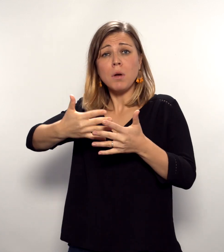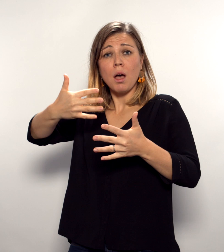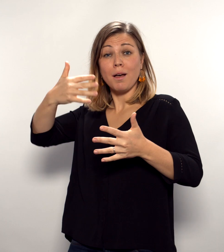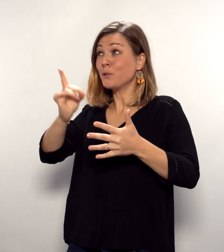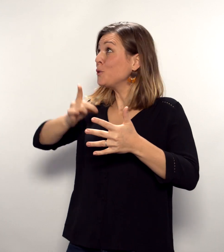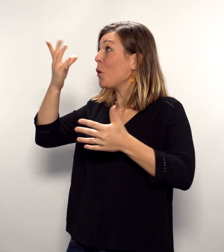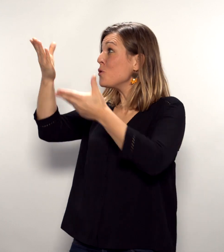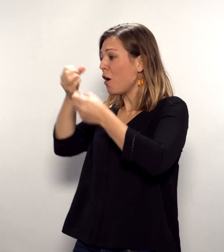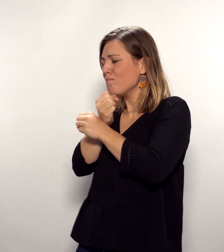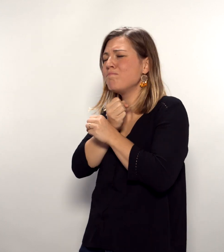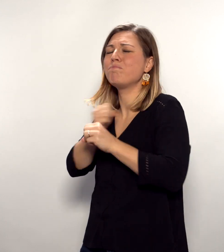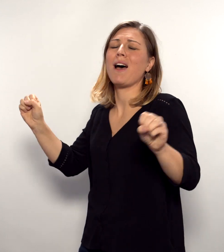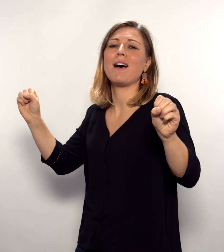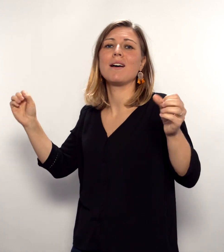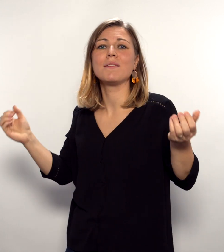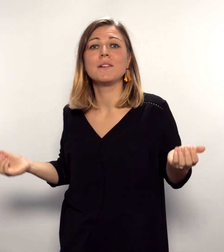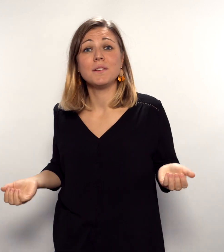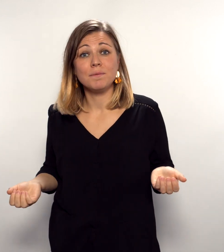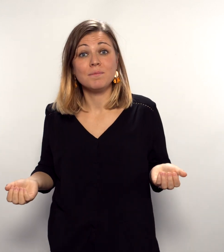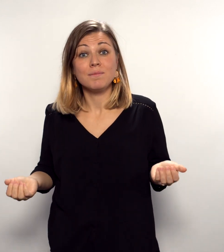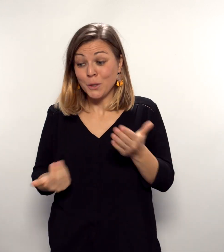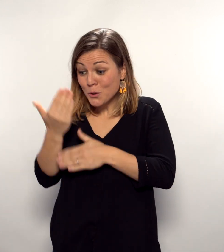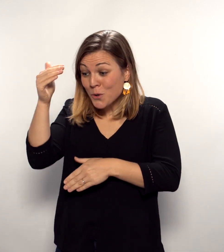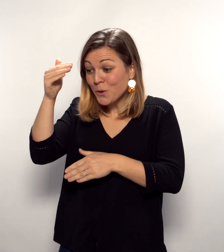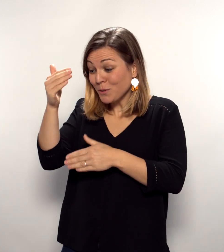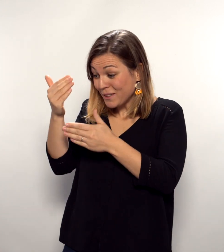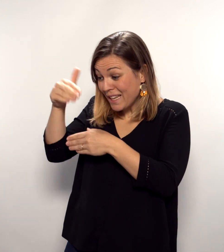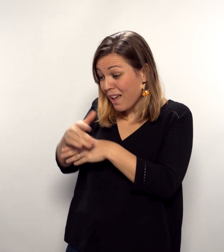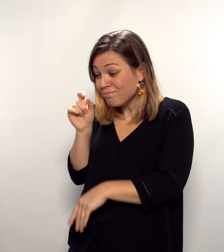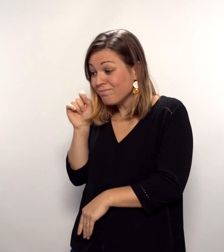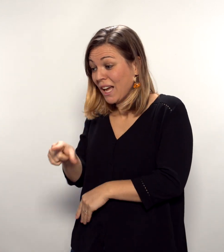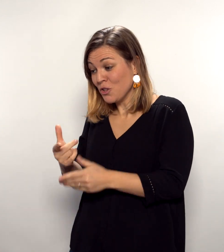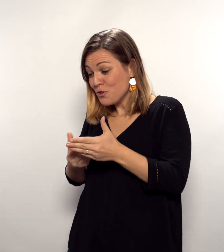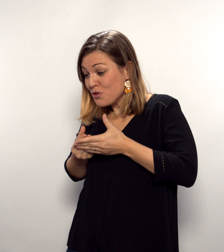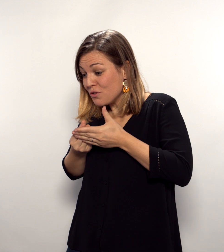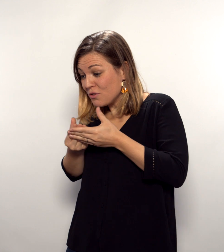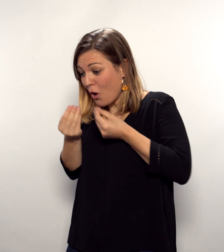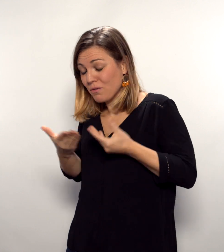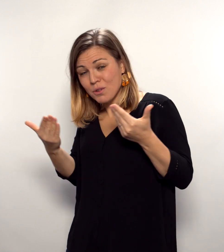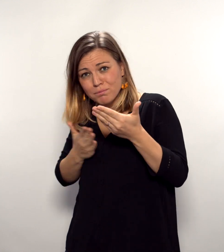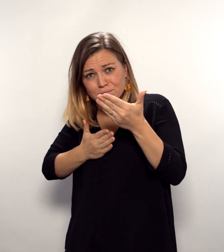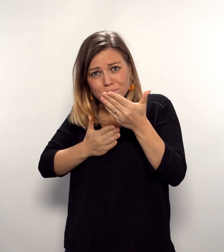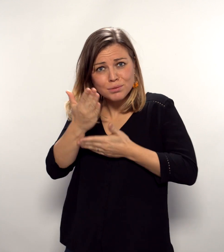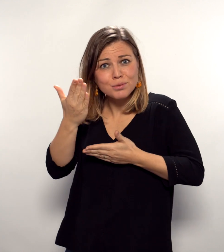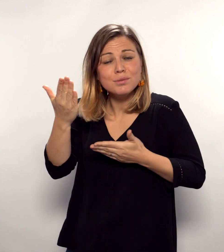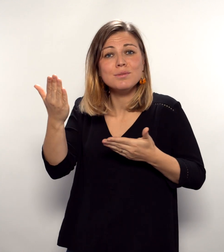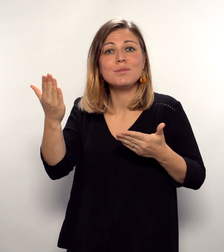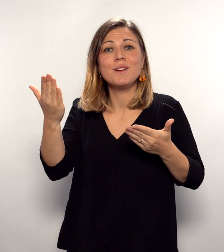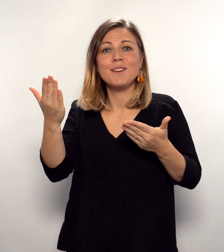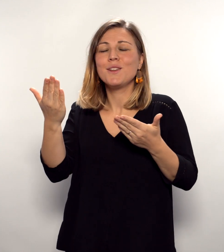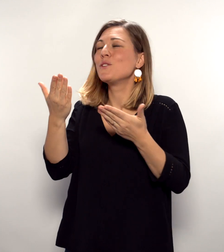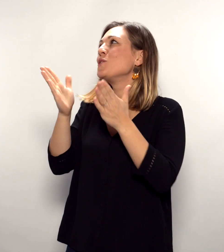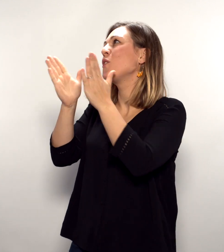tous les médicaments que je prenais. Cette journée-là a été un nouveau départ pour moi. J'ai